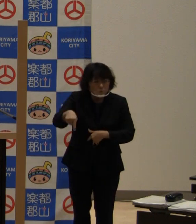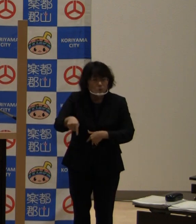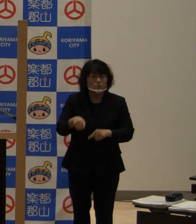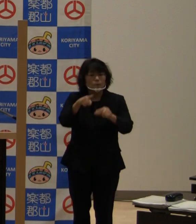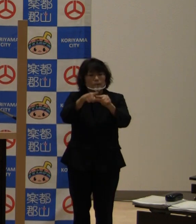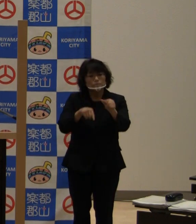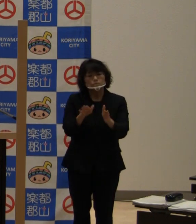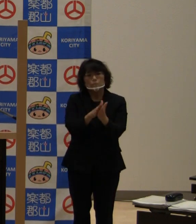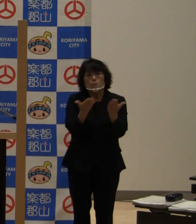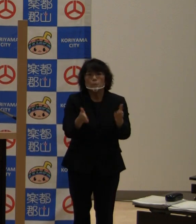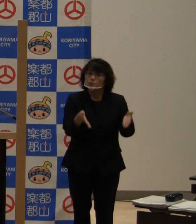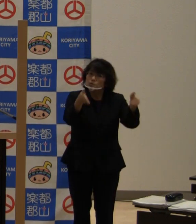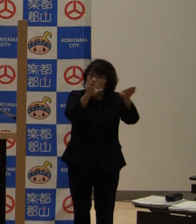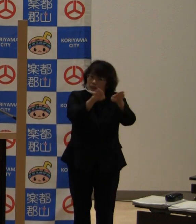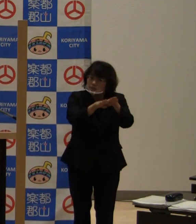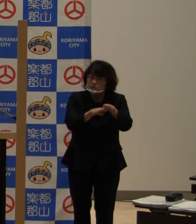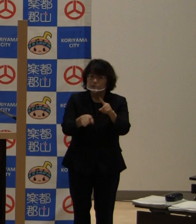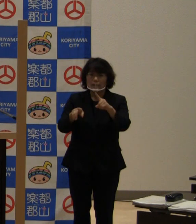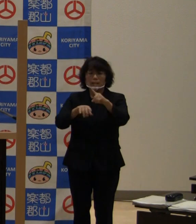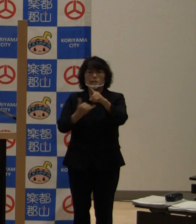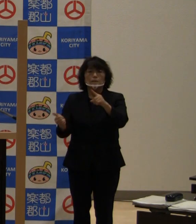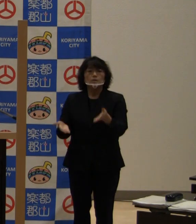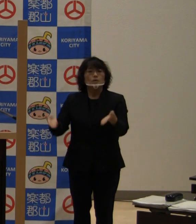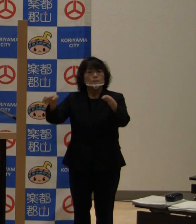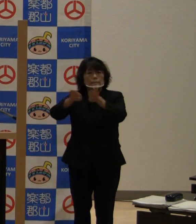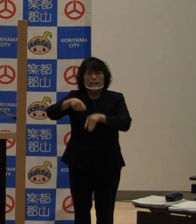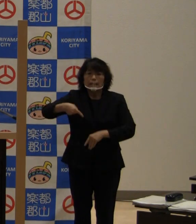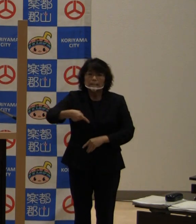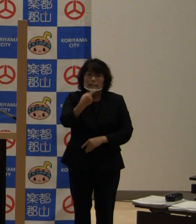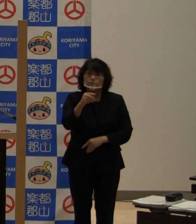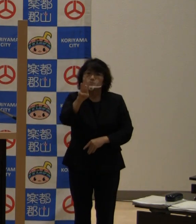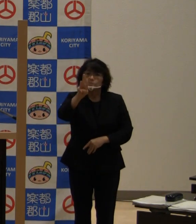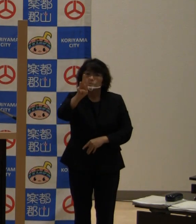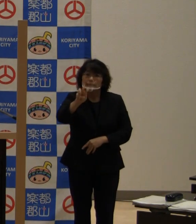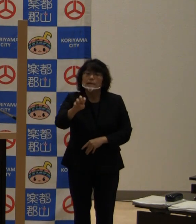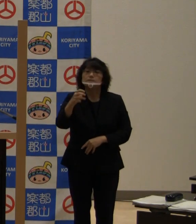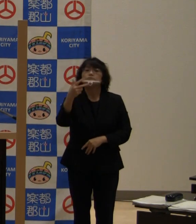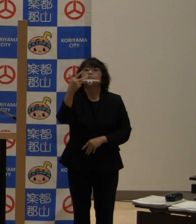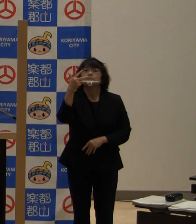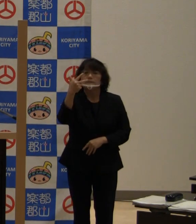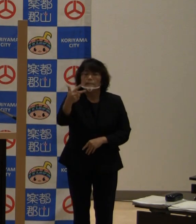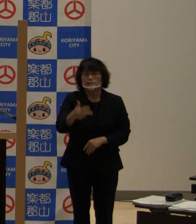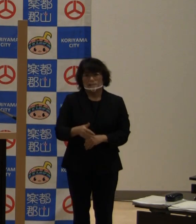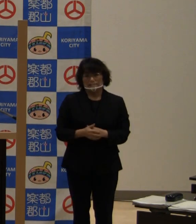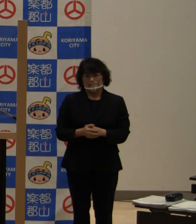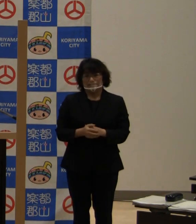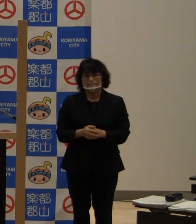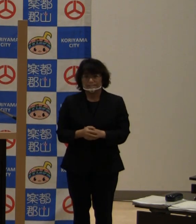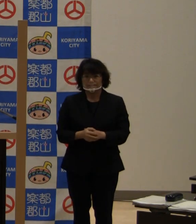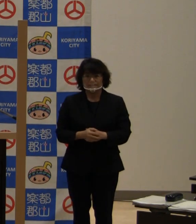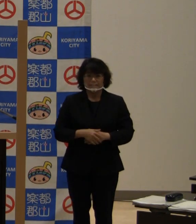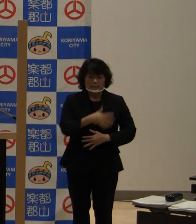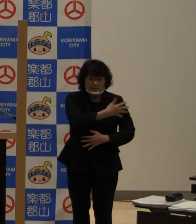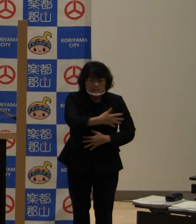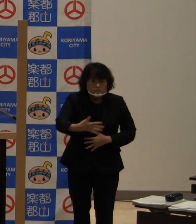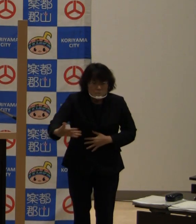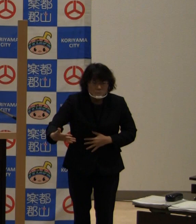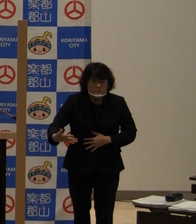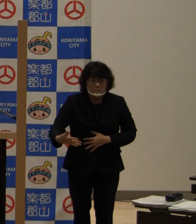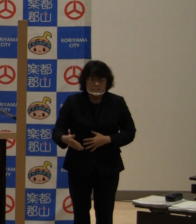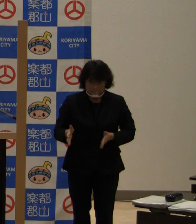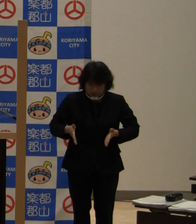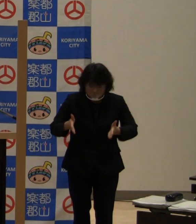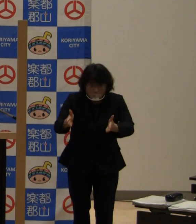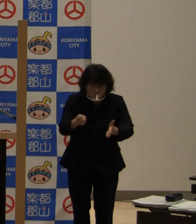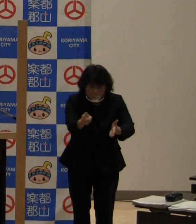央図書館や公民館など137施設のほか、下水道の漏水や道路のひび割れ、